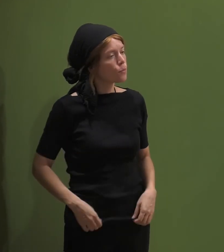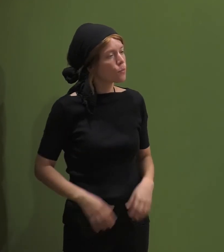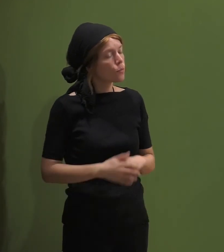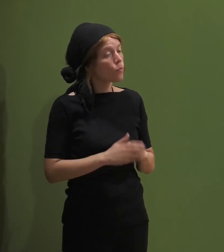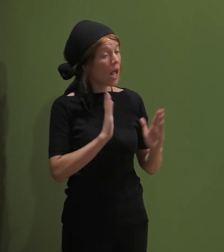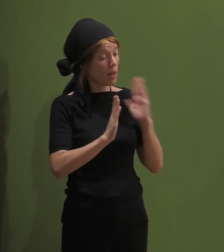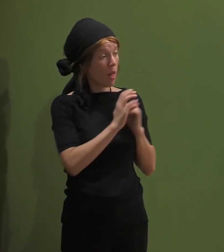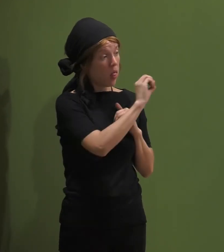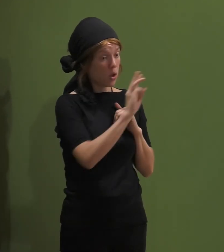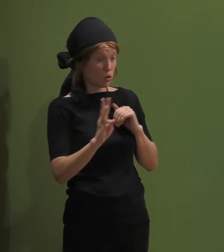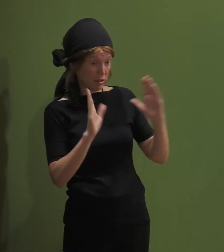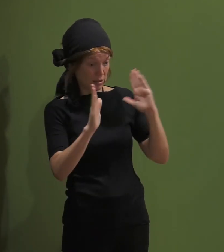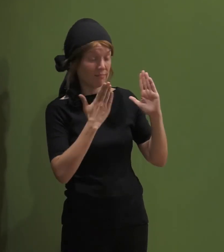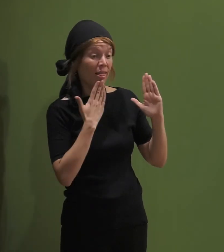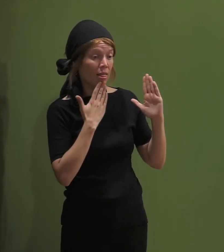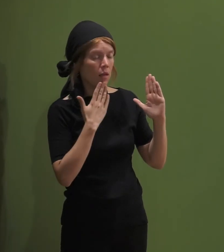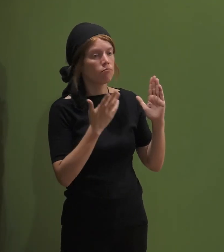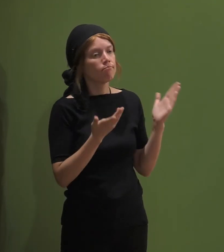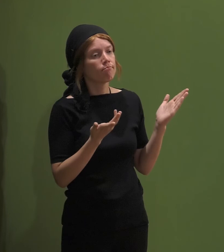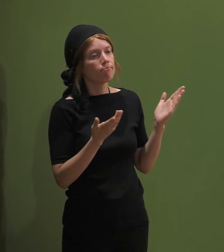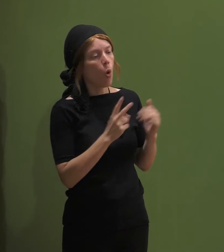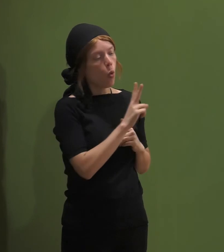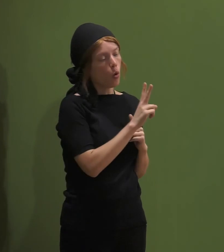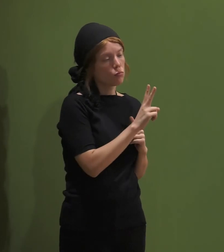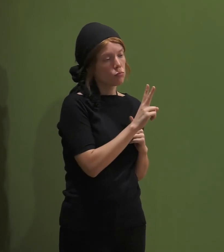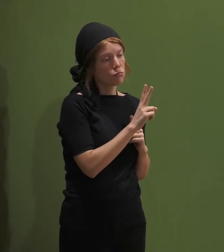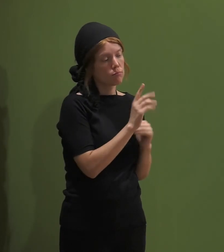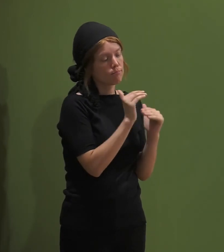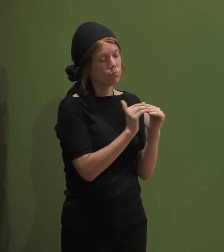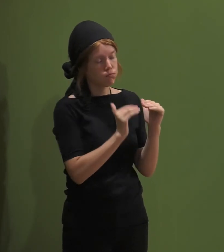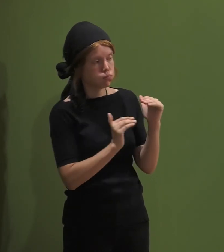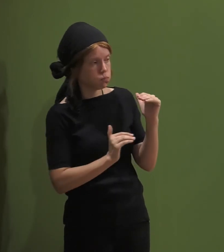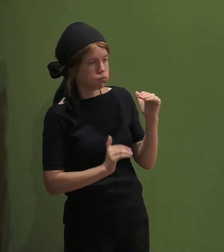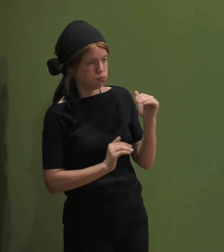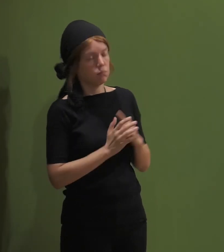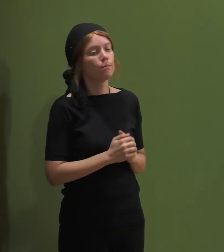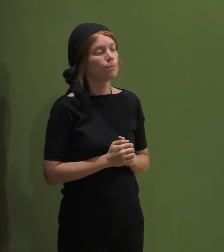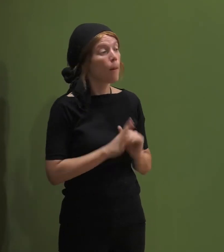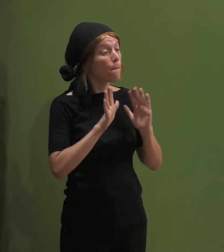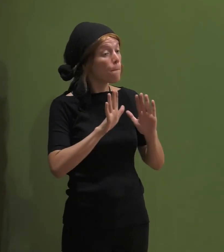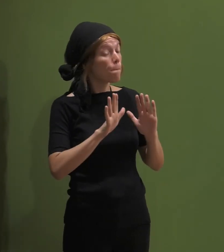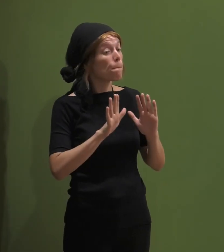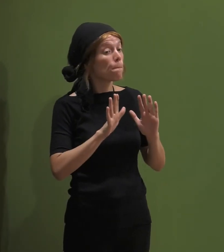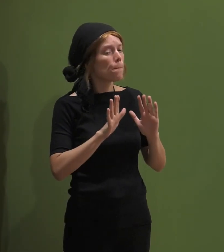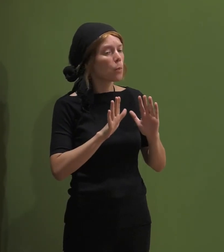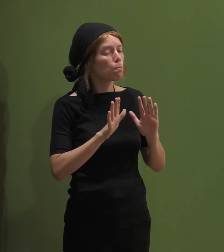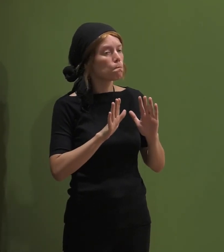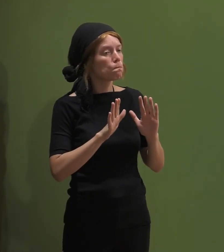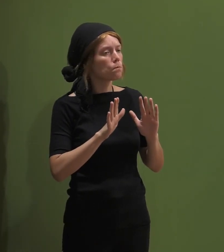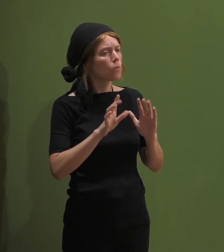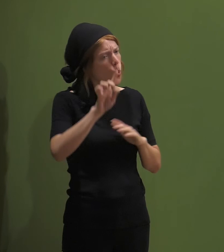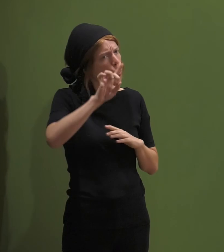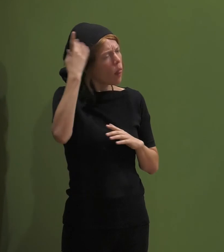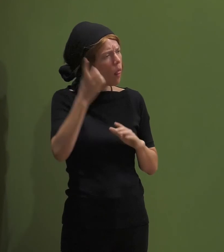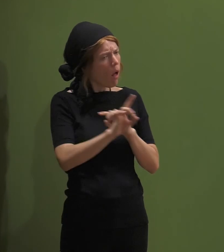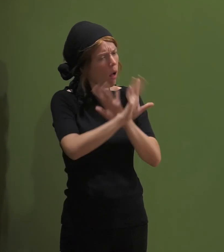la etapa 0-3 años, empezaremos por los 2 años y de ahí iremos bajando en años siguientes. Pero forman parte de esto de una idea